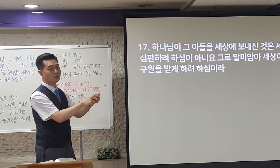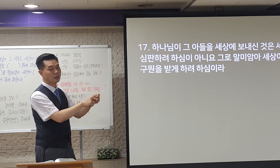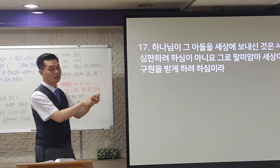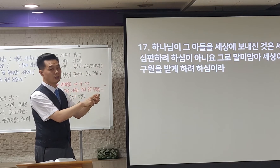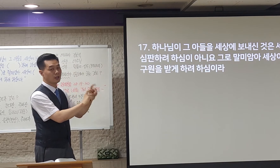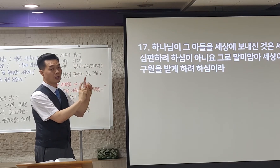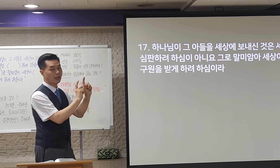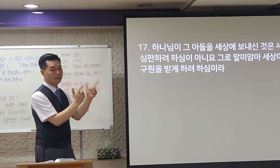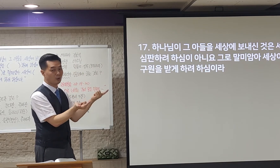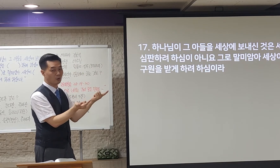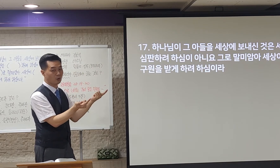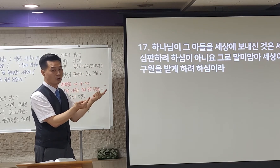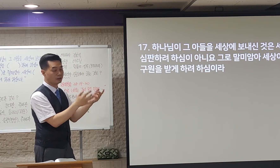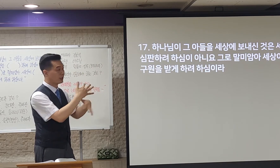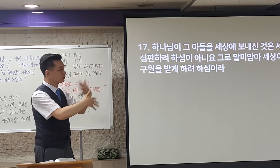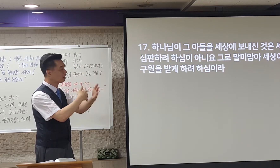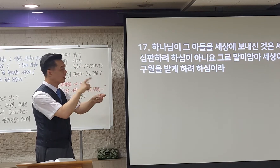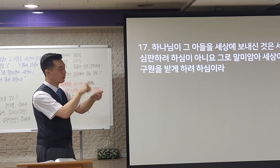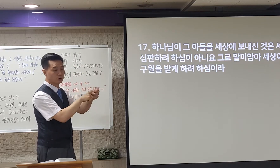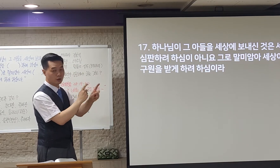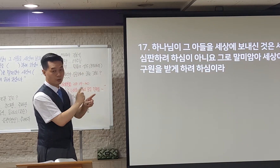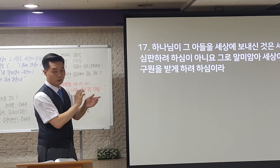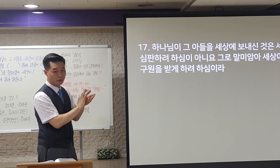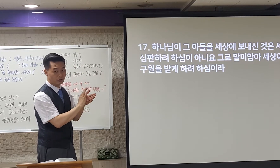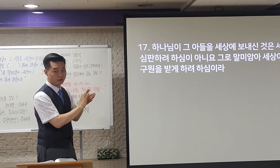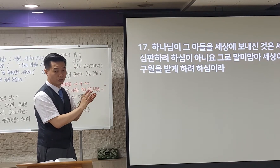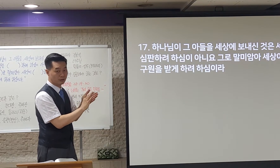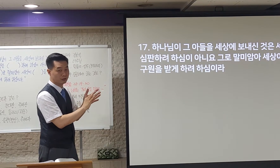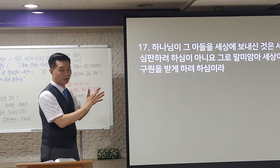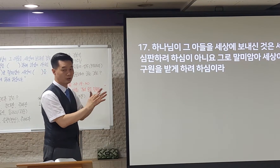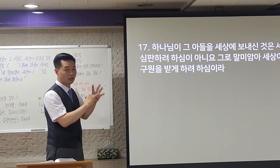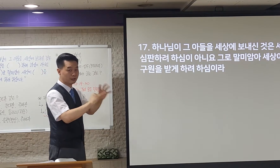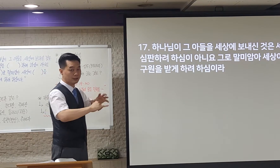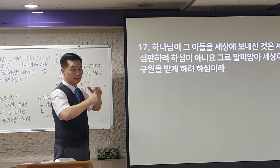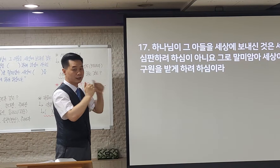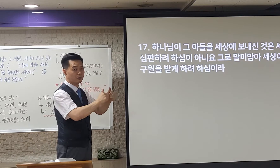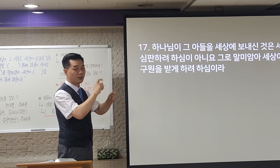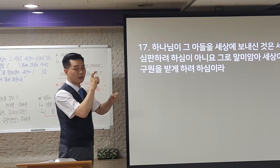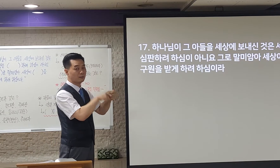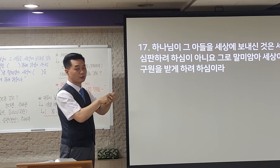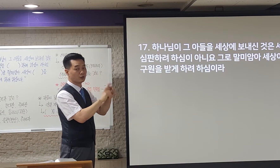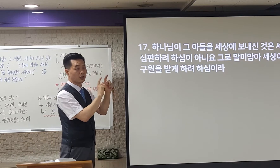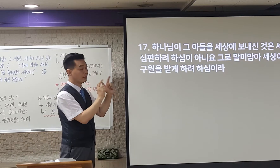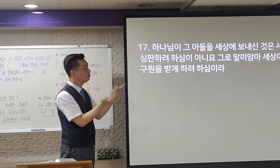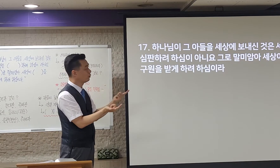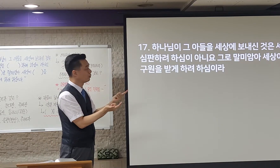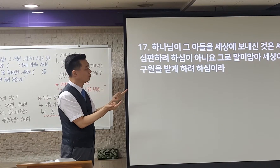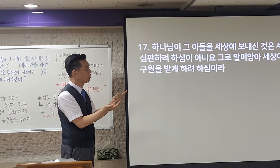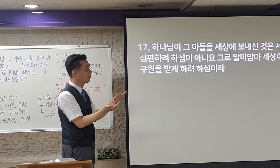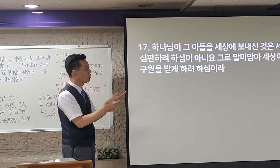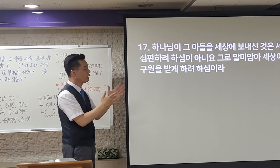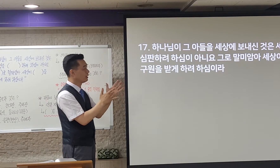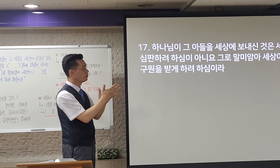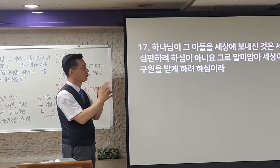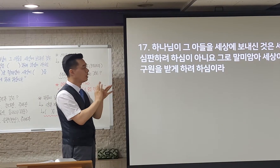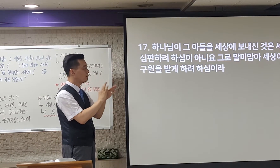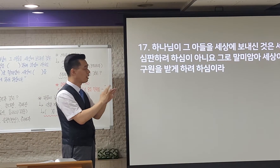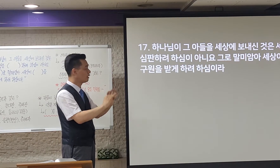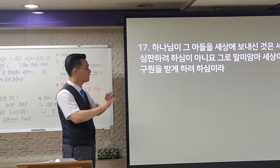하심이 아니요. 제가 아예 목적으로 바꿔서 하고 있어요. 그죠? 세상을 심판하는 목적이 아니요. 뭐를? 예수로 말미암아